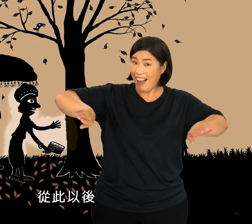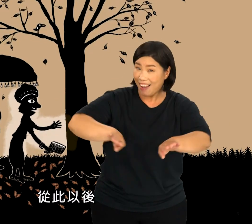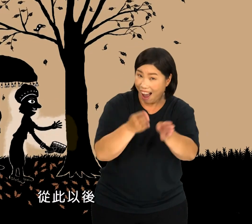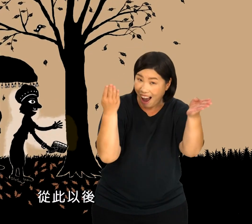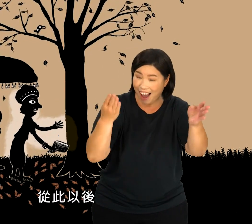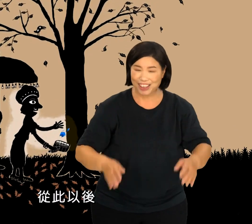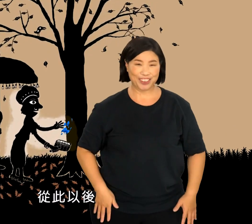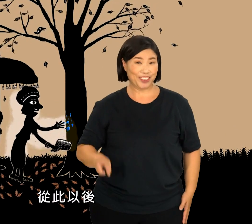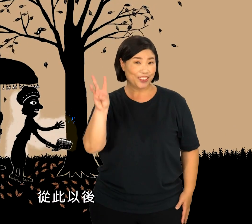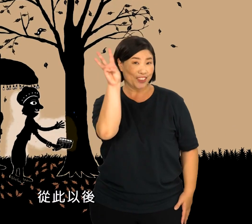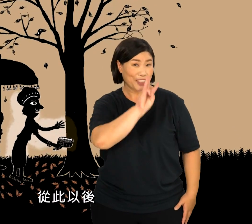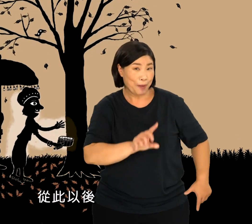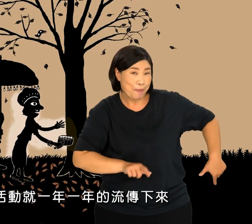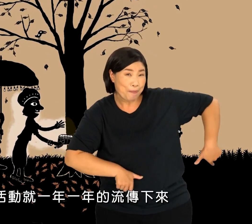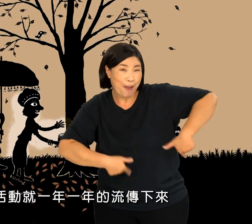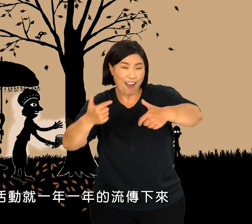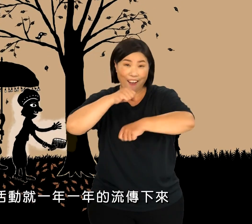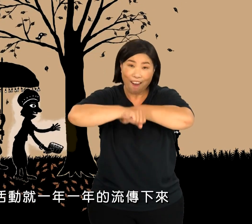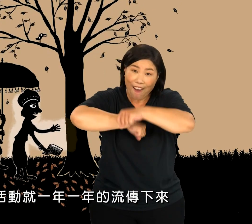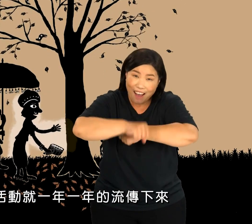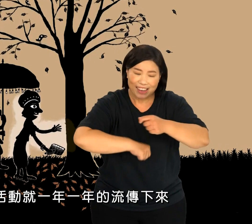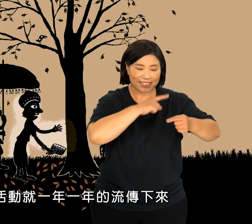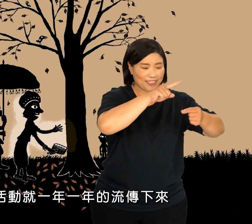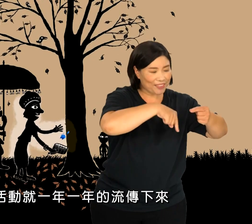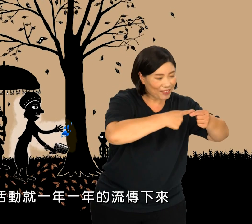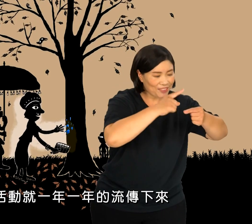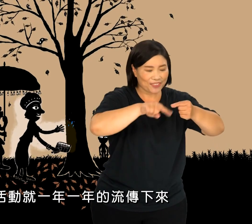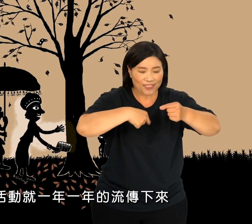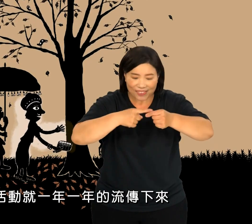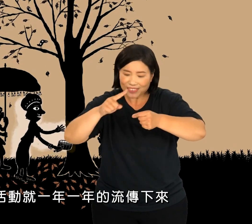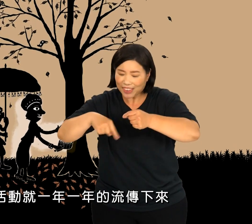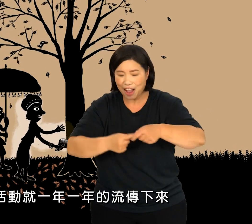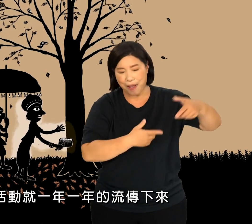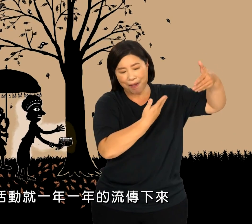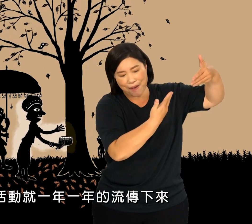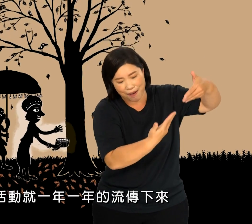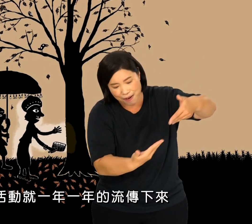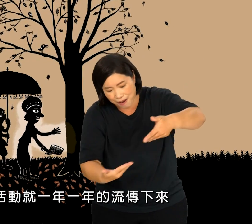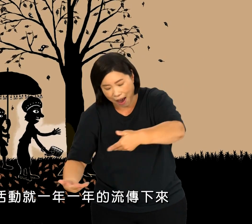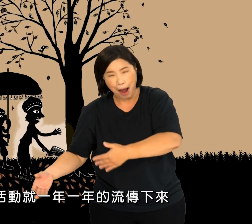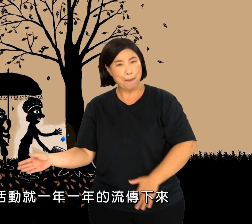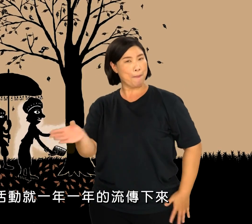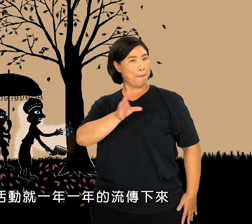从此以后，泼水活动就一年一年的流传下来，